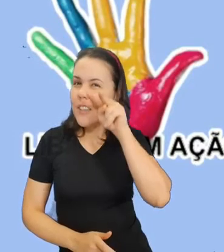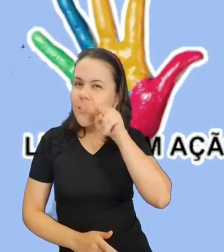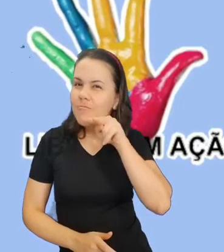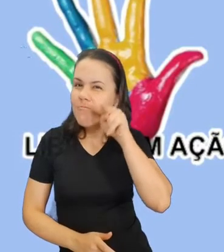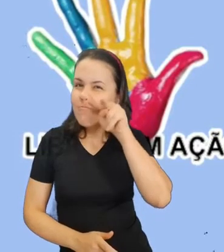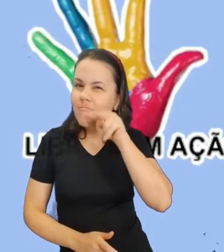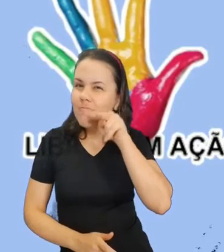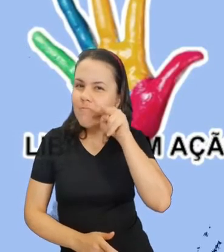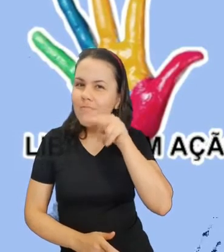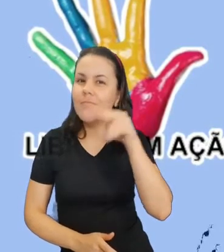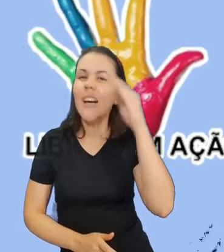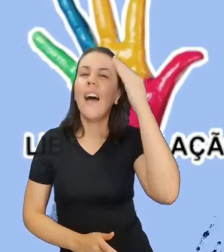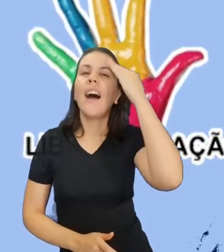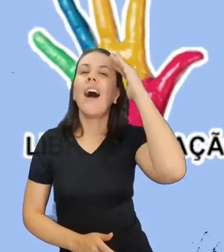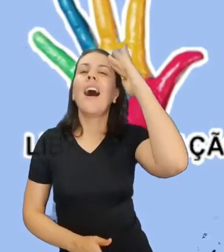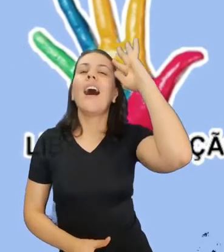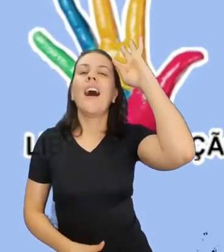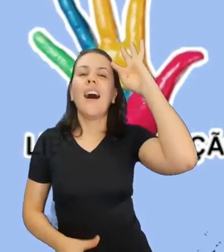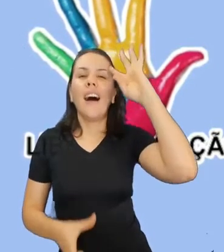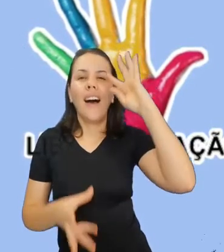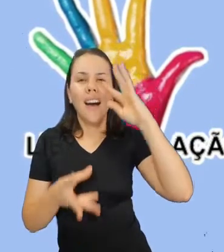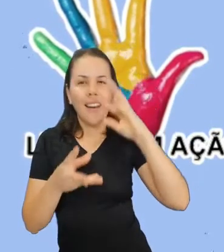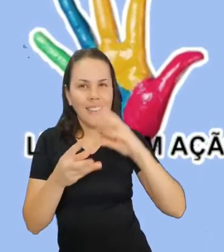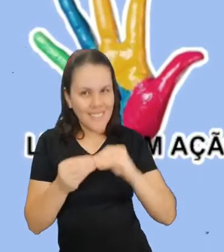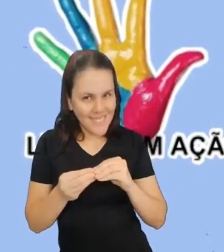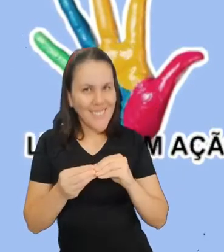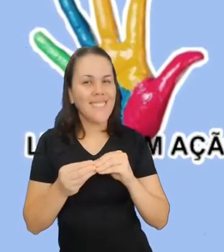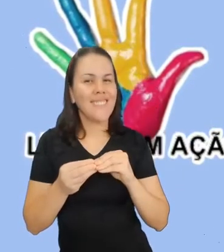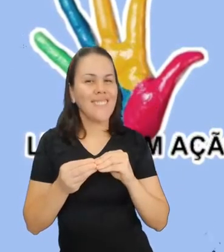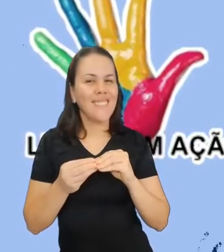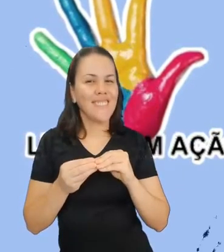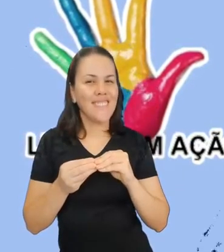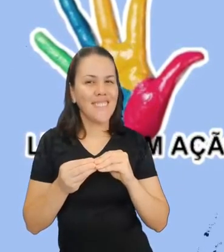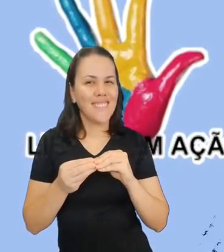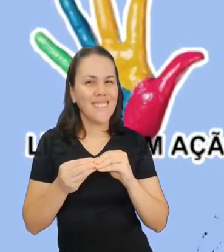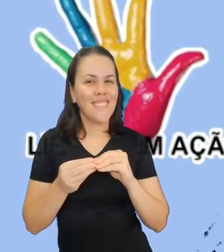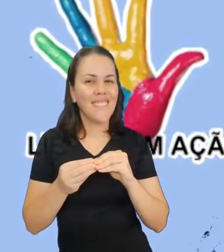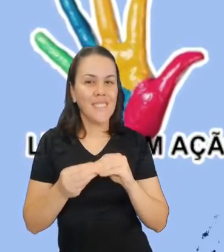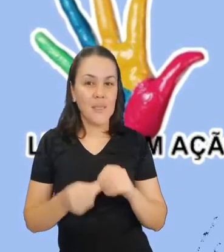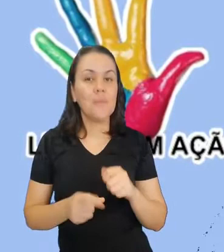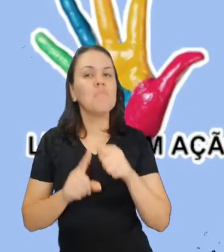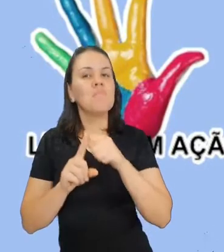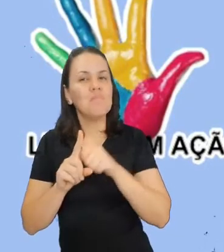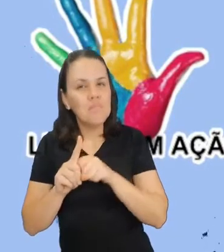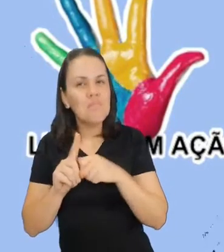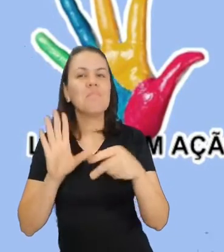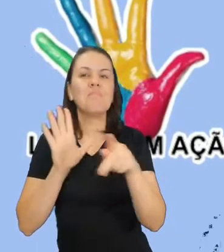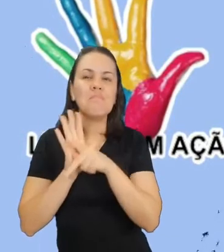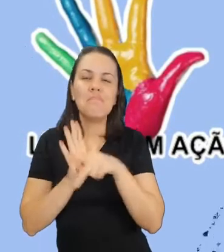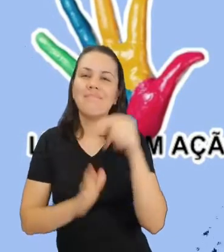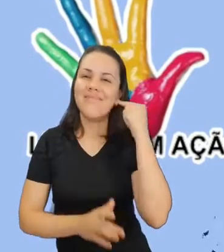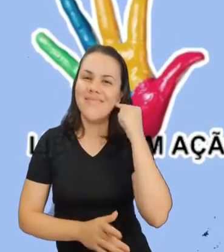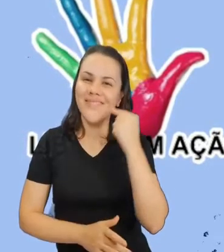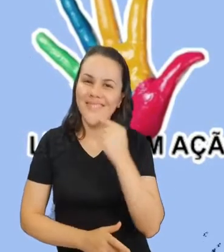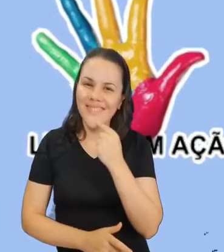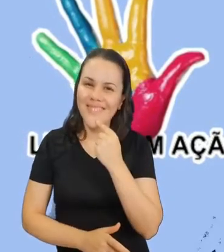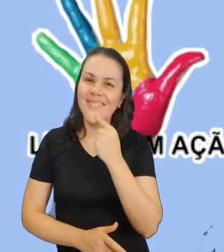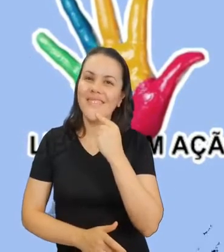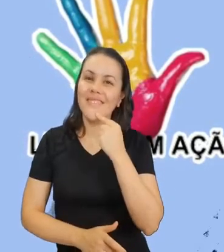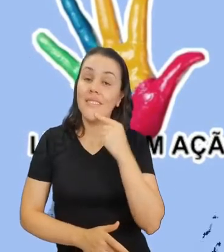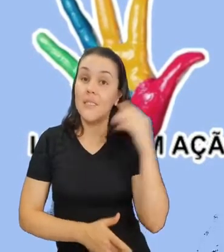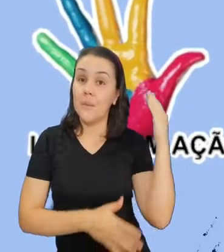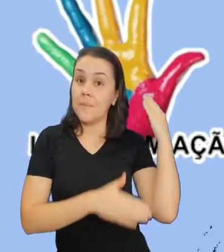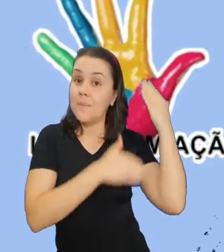dia especial que pertence aos surdos, e você vai entender o motivo disso.